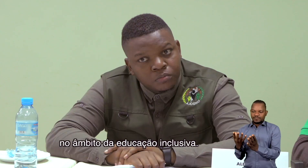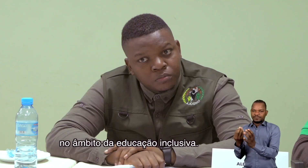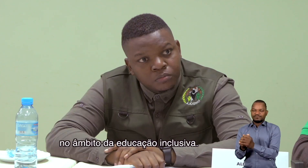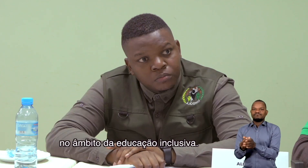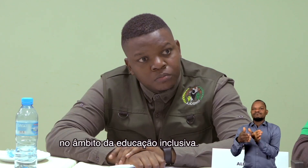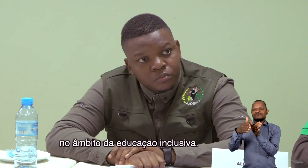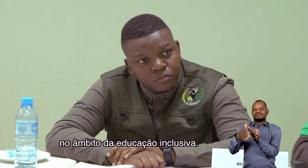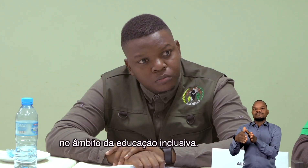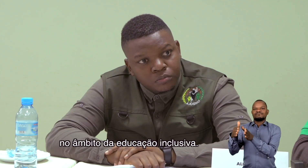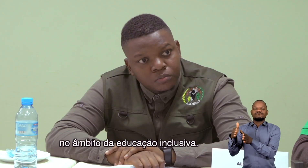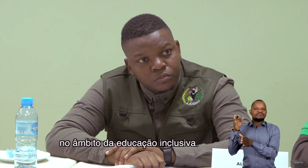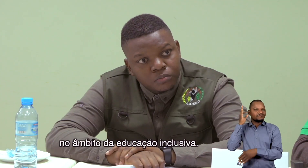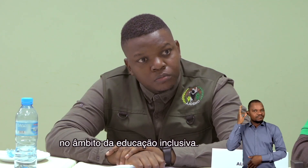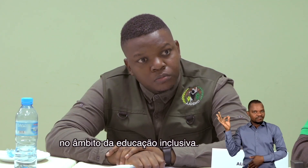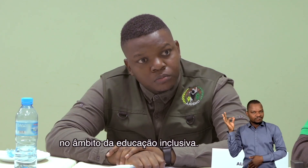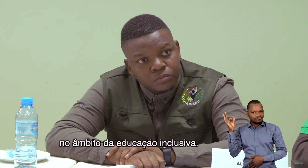no âmbito da educação inclusiva.